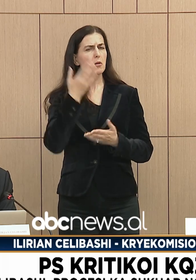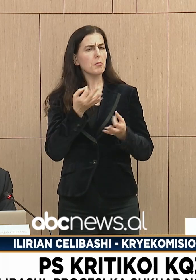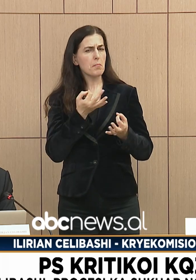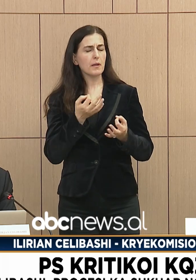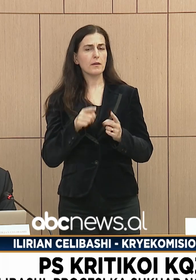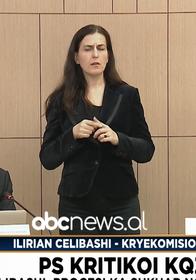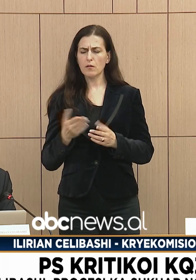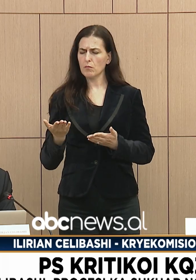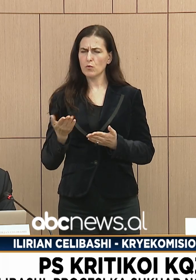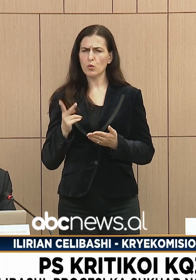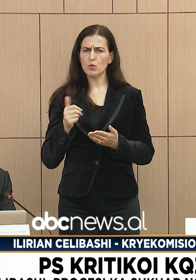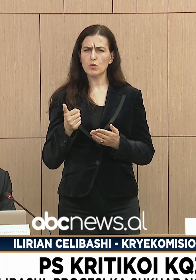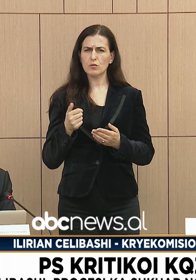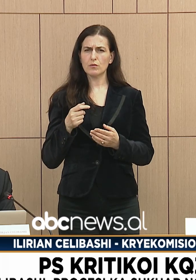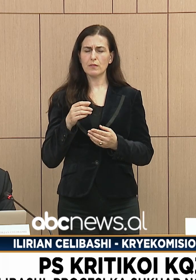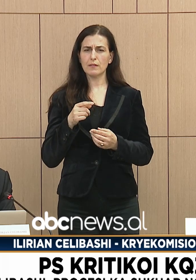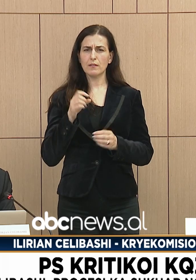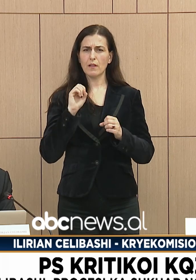Cila deklarata?